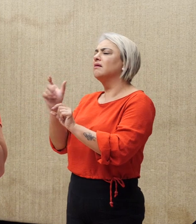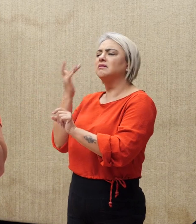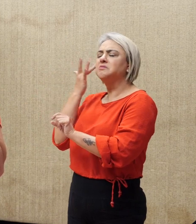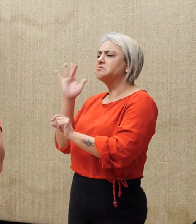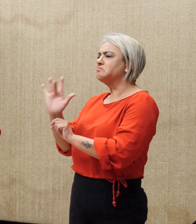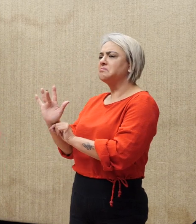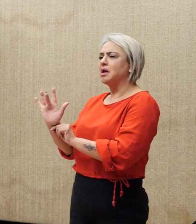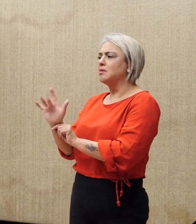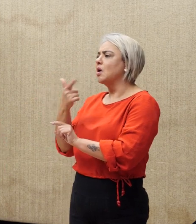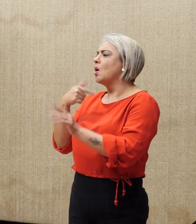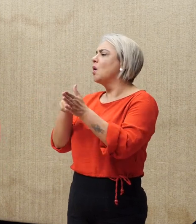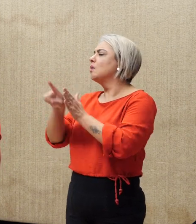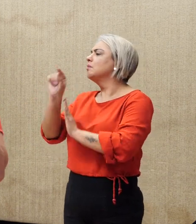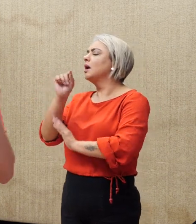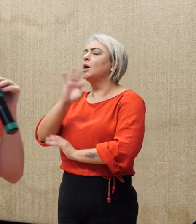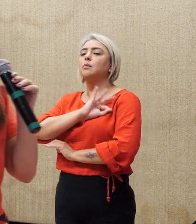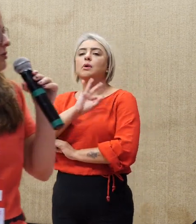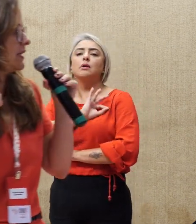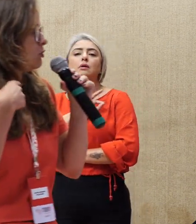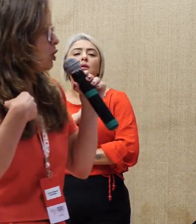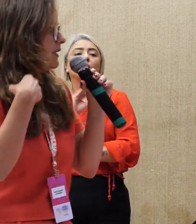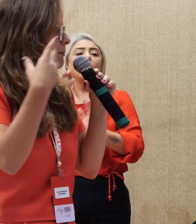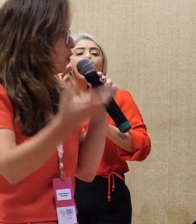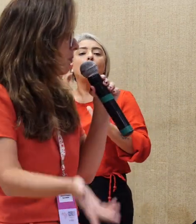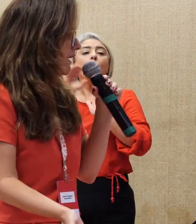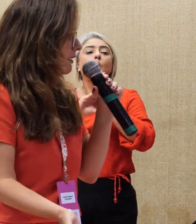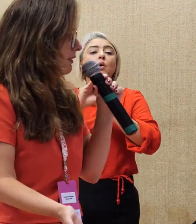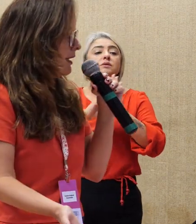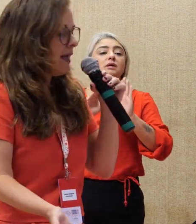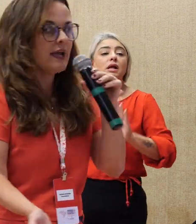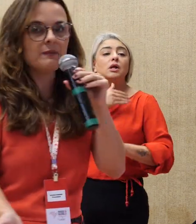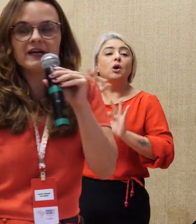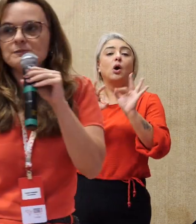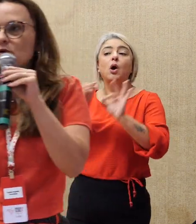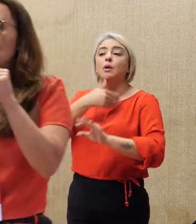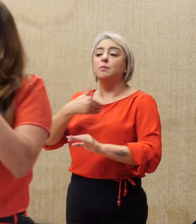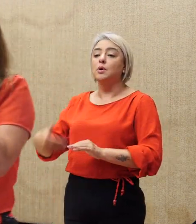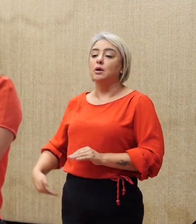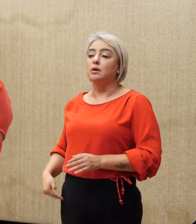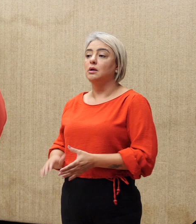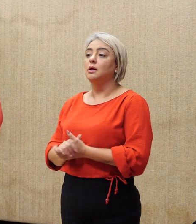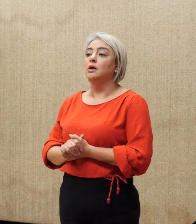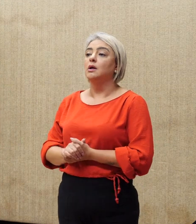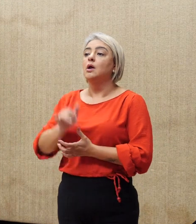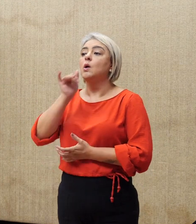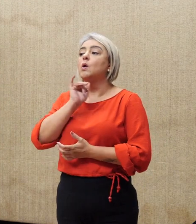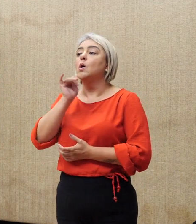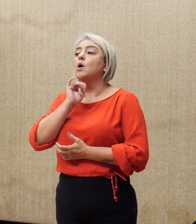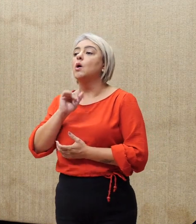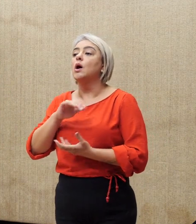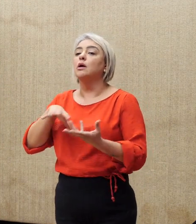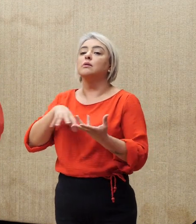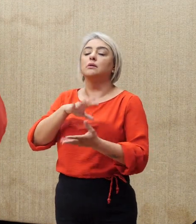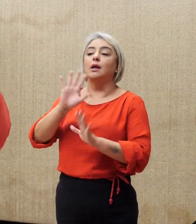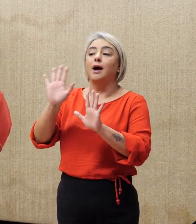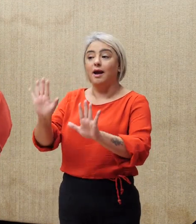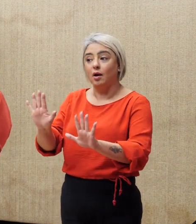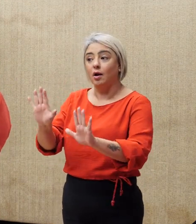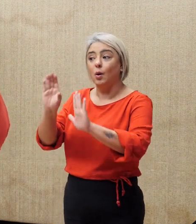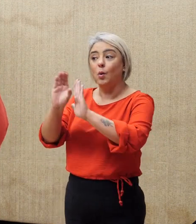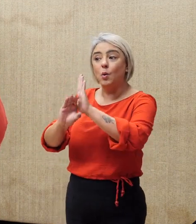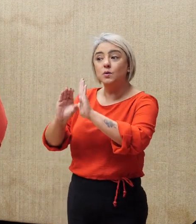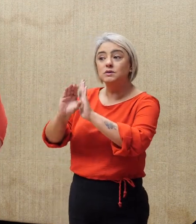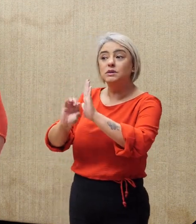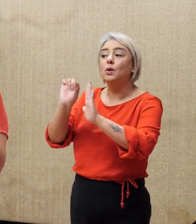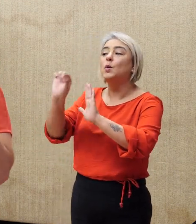sabe. Outro dia eu perguntei para um policial qual era o conceito de ordem pública. Ele me respondeu, o exemplo de desordem pública. Eu falei, não, quero um conceito